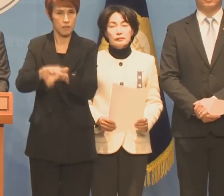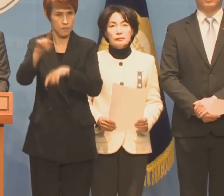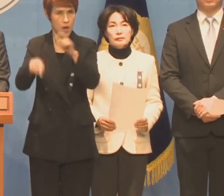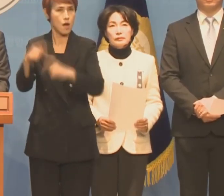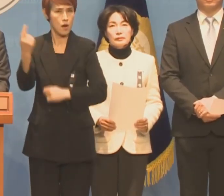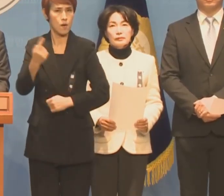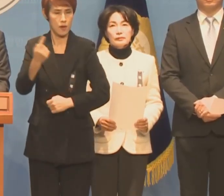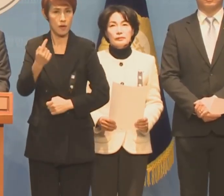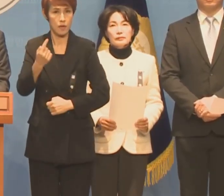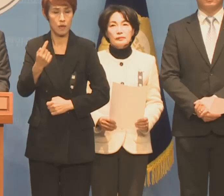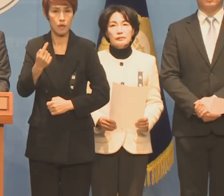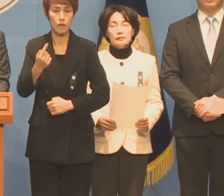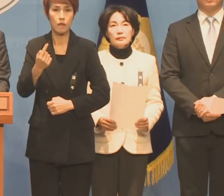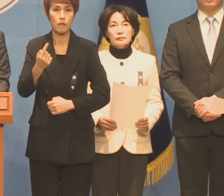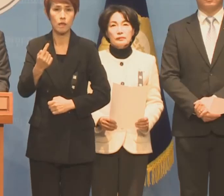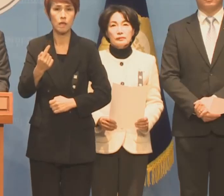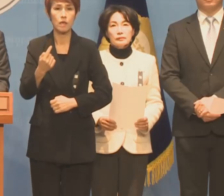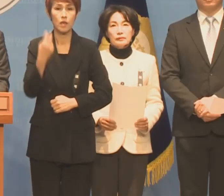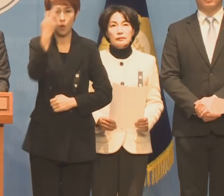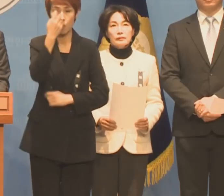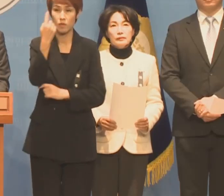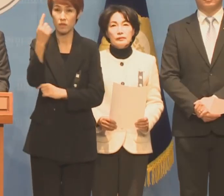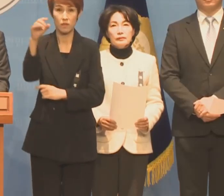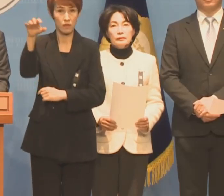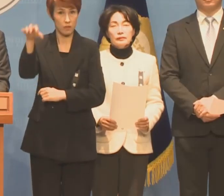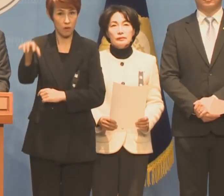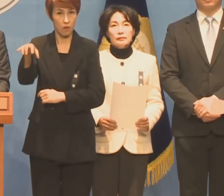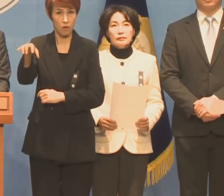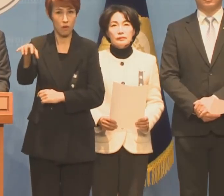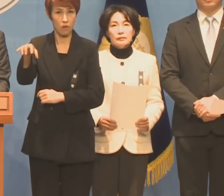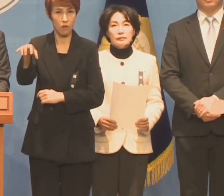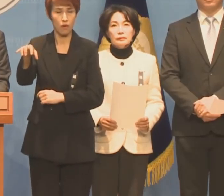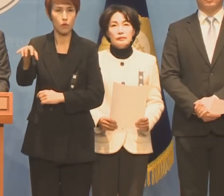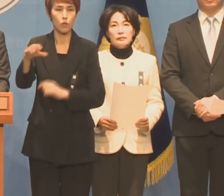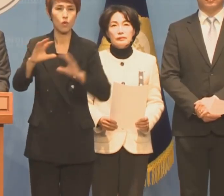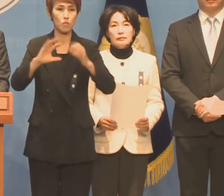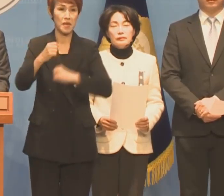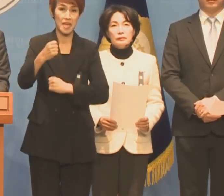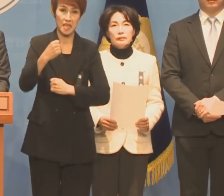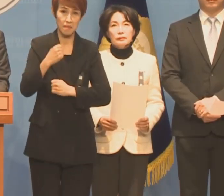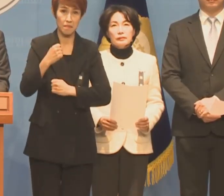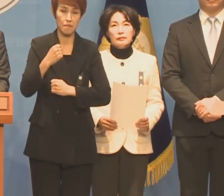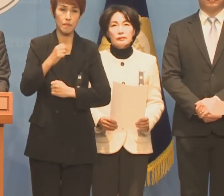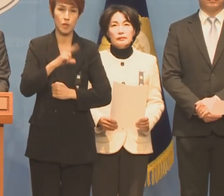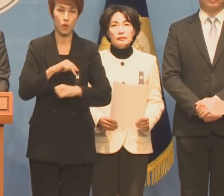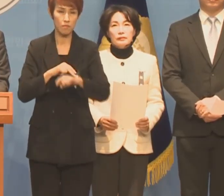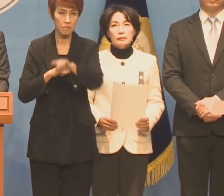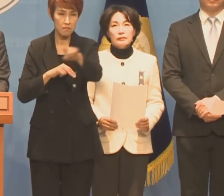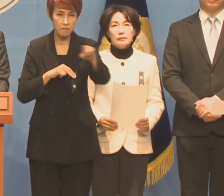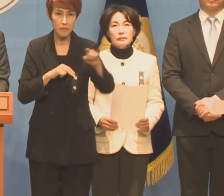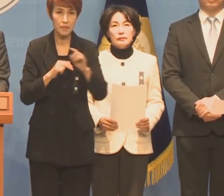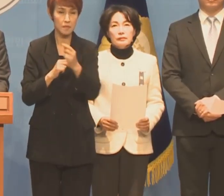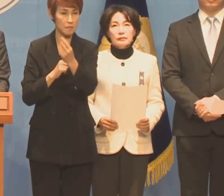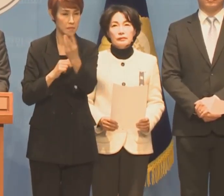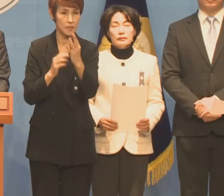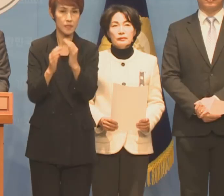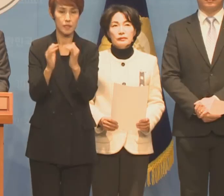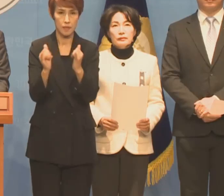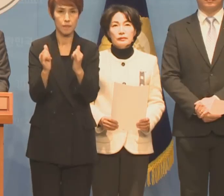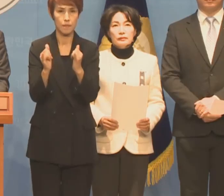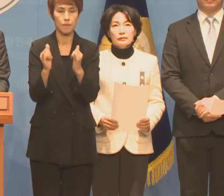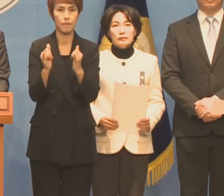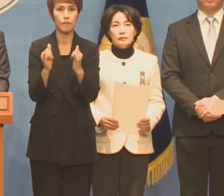텐데요. 지금 경호처를 비롯해서 국민의힘 의원들 몇 사람과 그리고